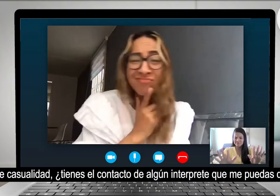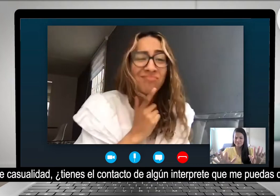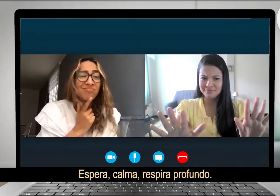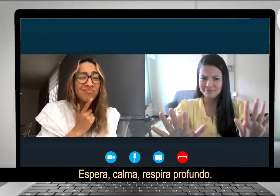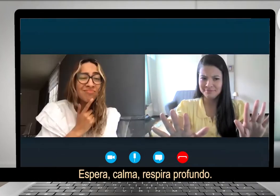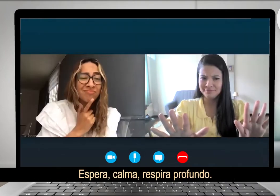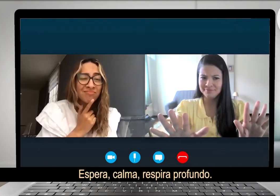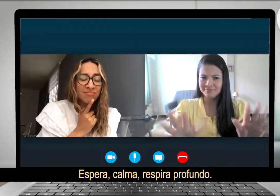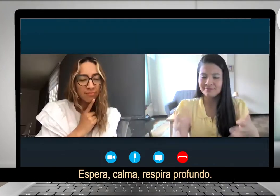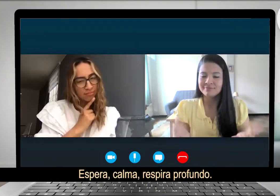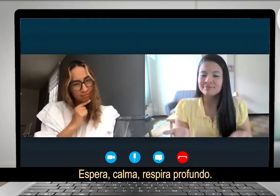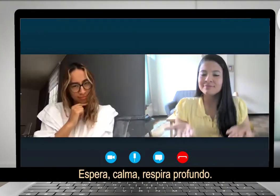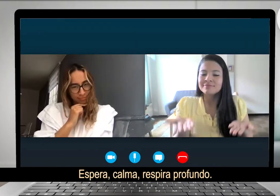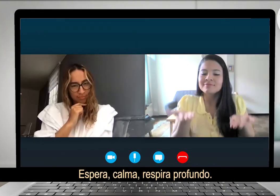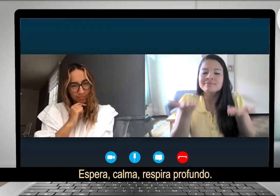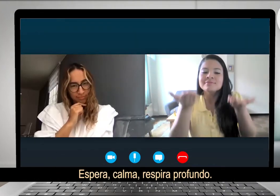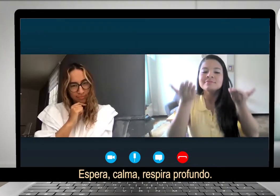dar?